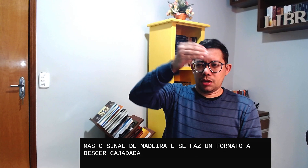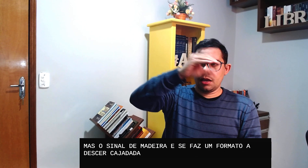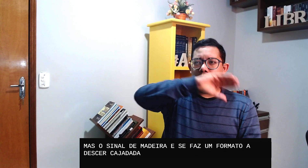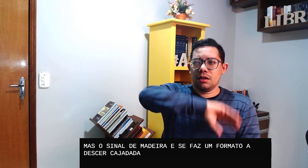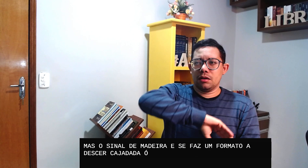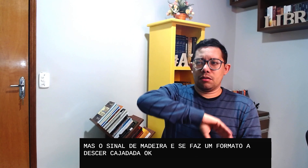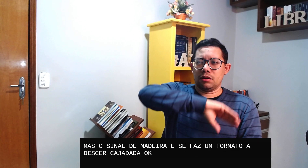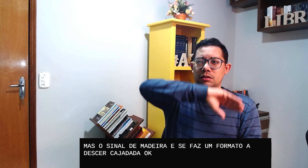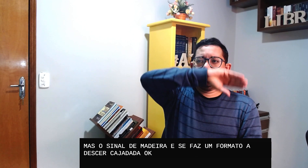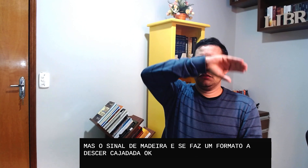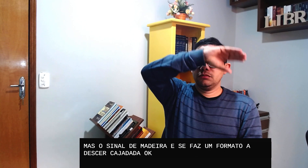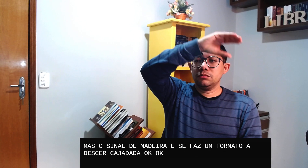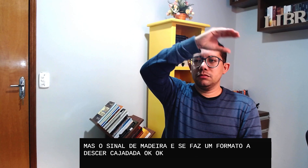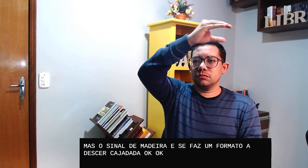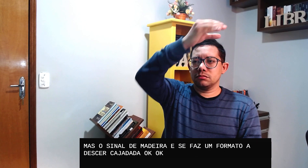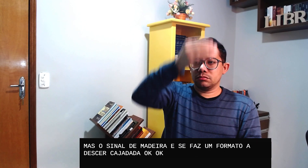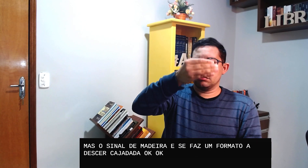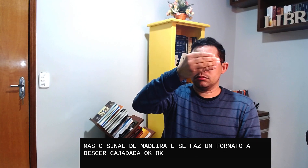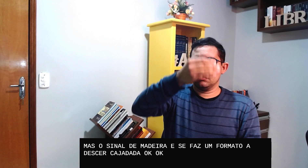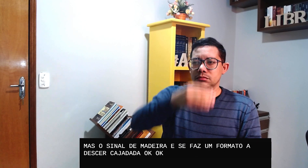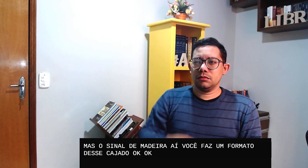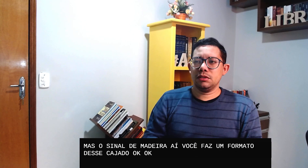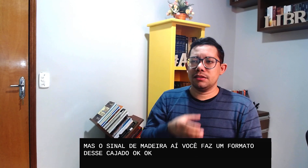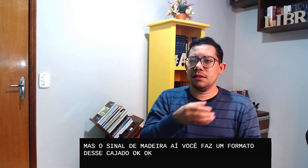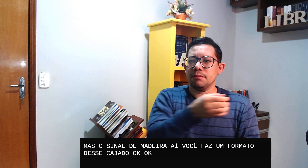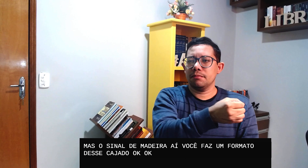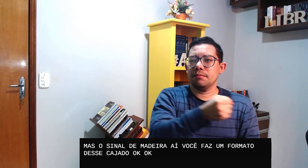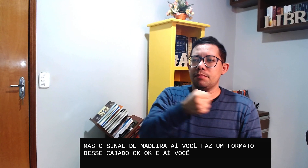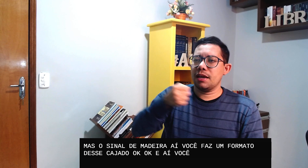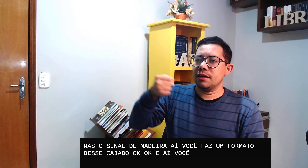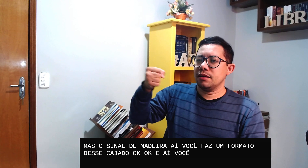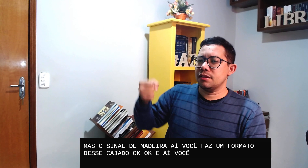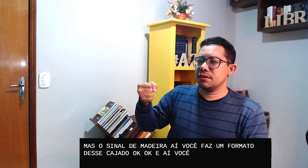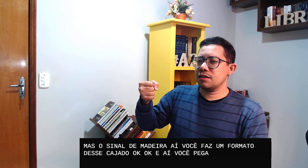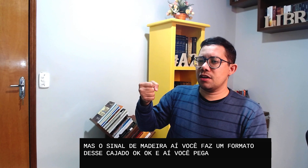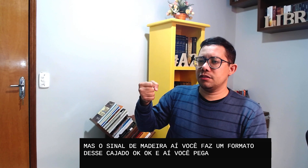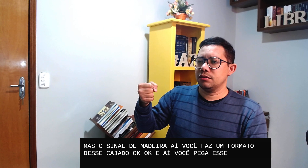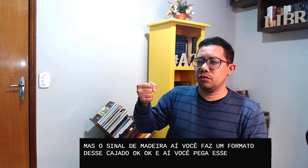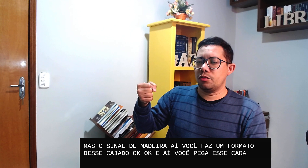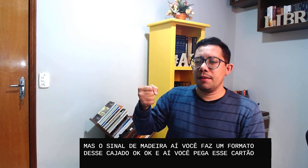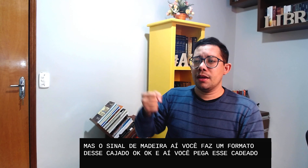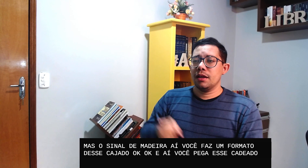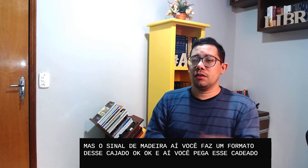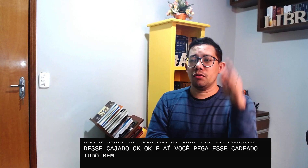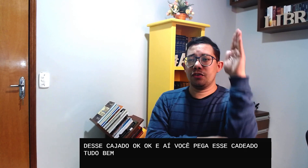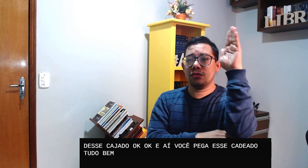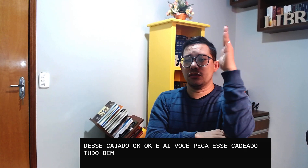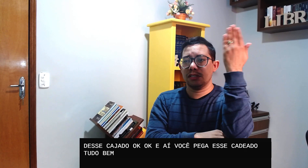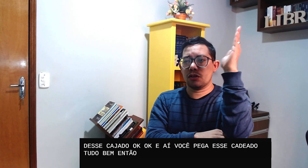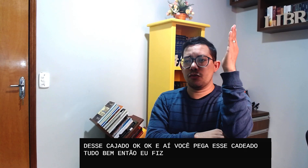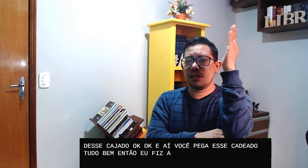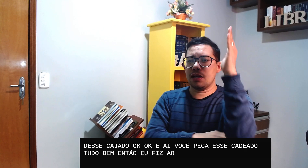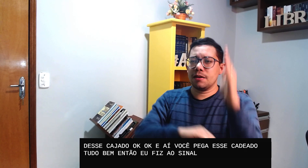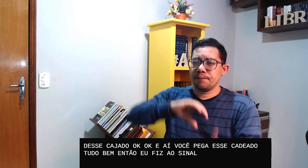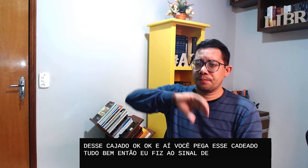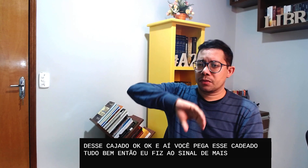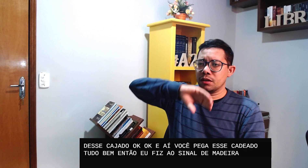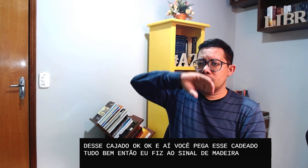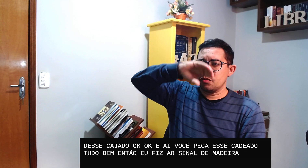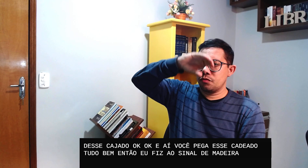Ok? Ó. E aí você pega esse cajado. Tudo bem? Então eu fiz, ó, o sinal de madeira,